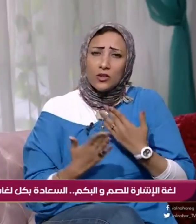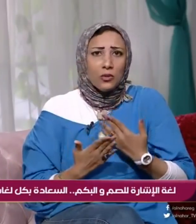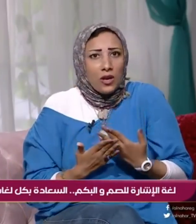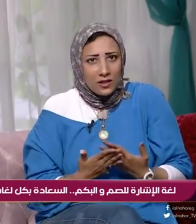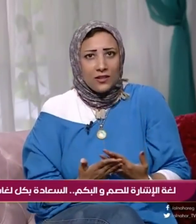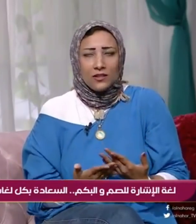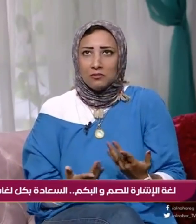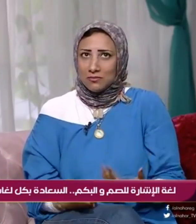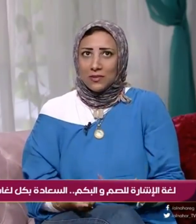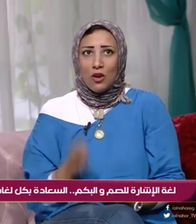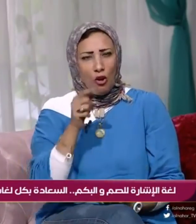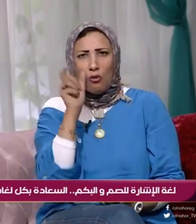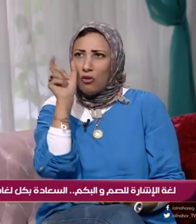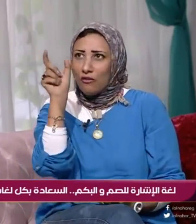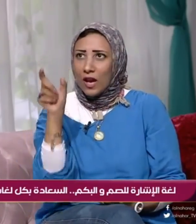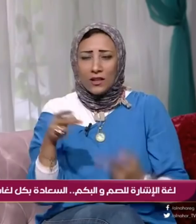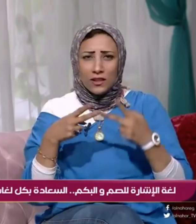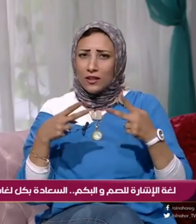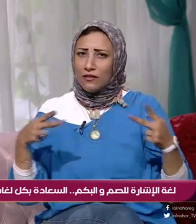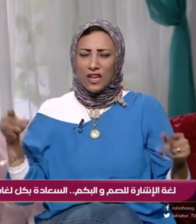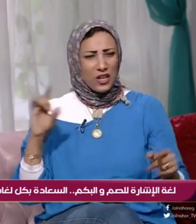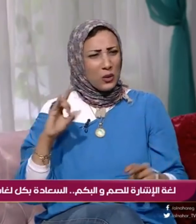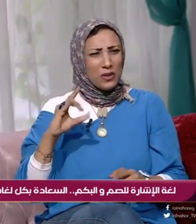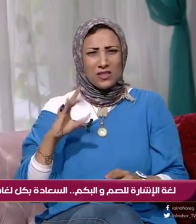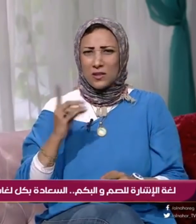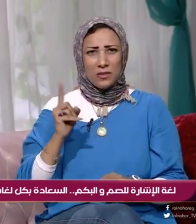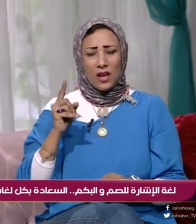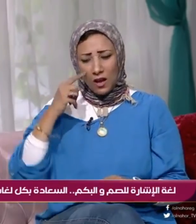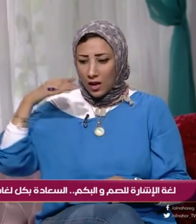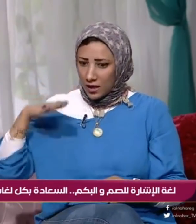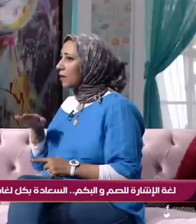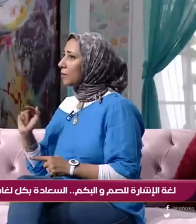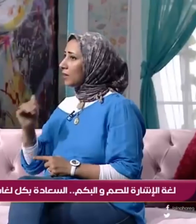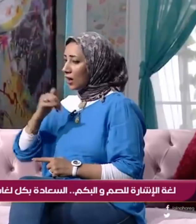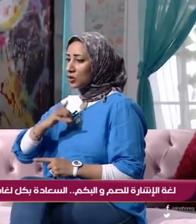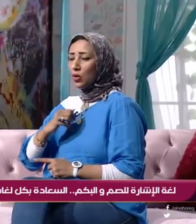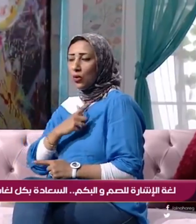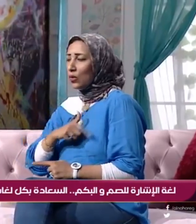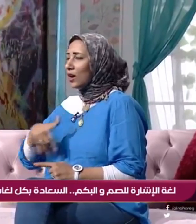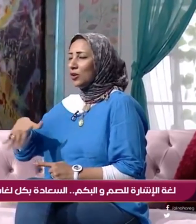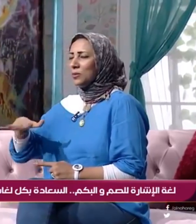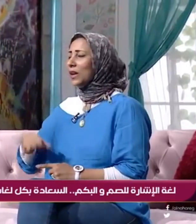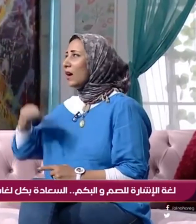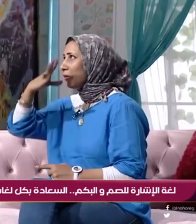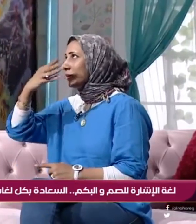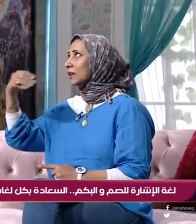انه قريب، وفي حد يفارق ويسيبنا انما بيعيش جوه قلوبنا،